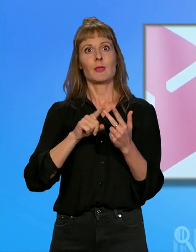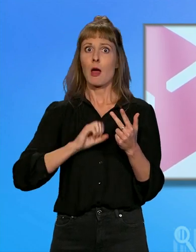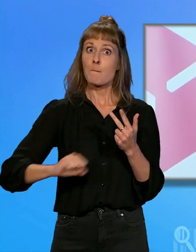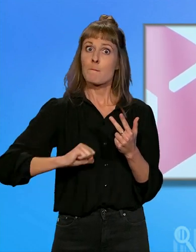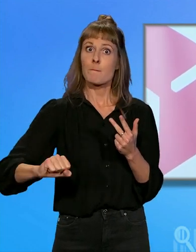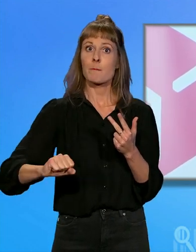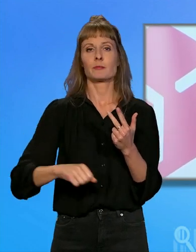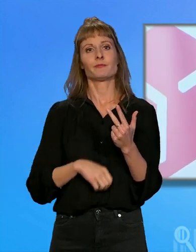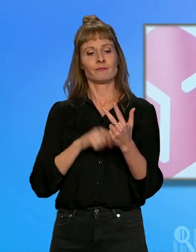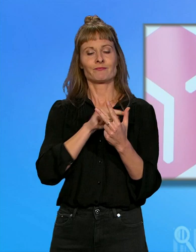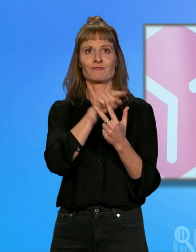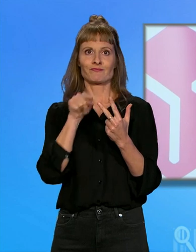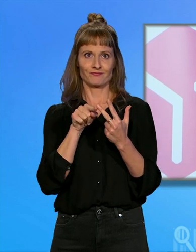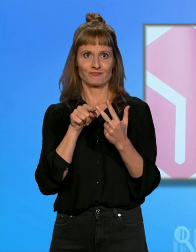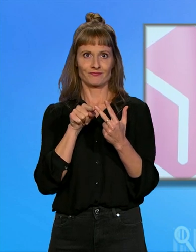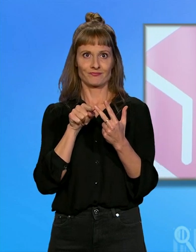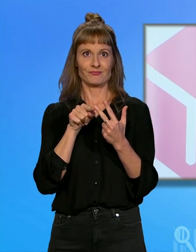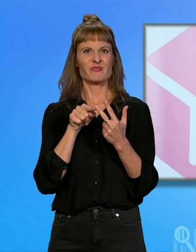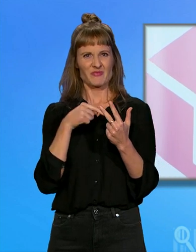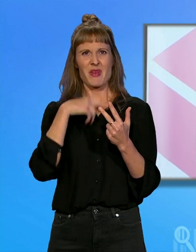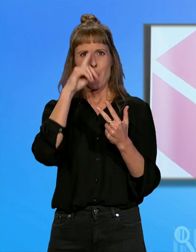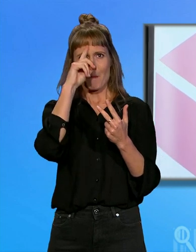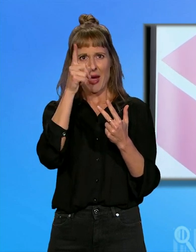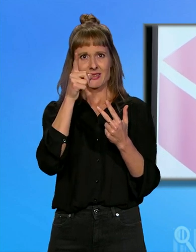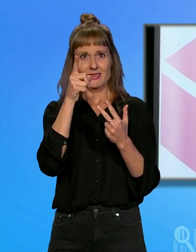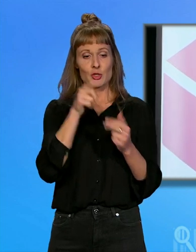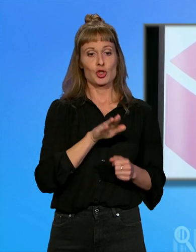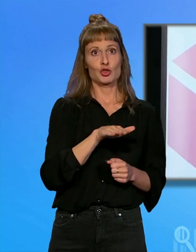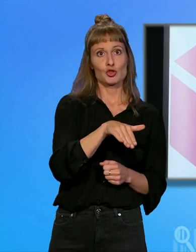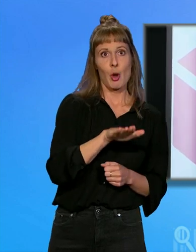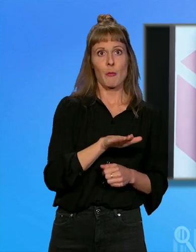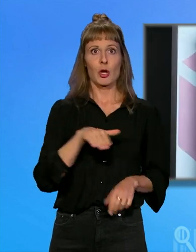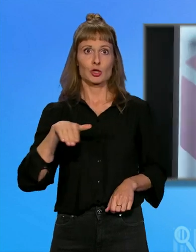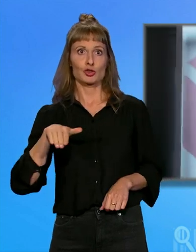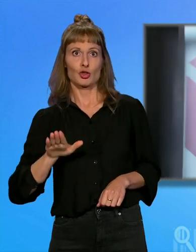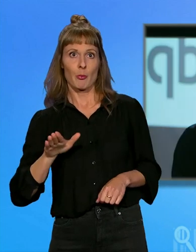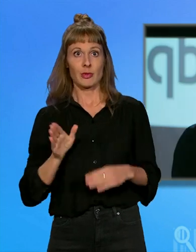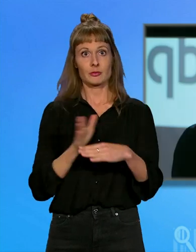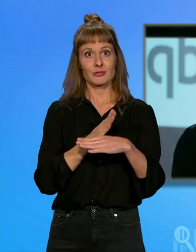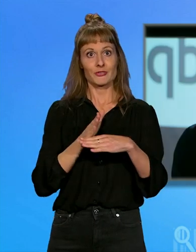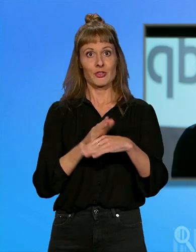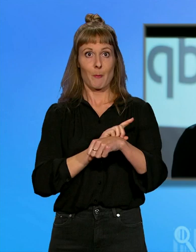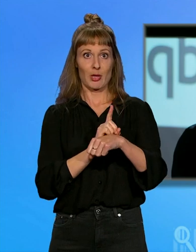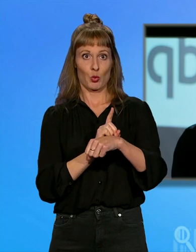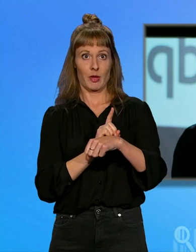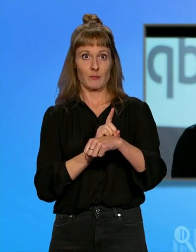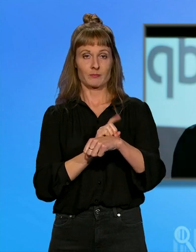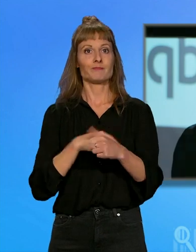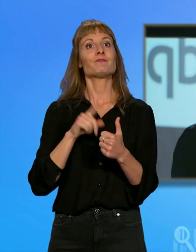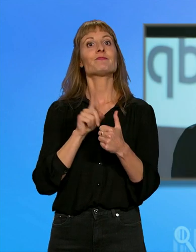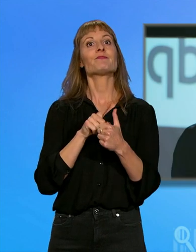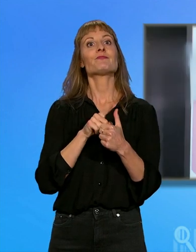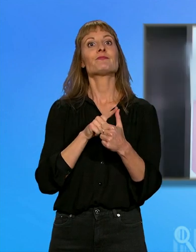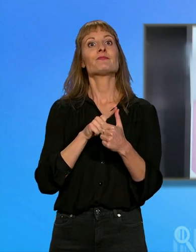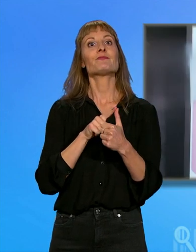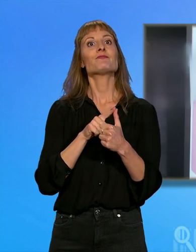Die 3 Stufen geben die Minuten an zwischen 2 Stopps. Slow ist sehr langsam, 3 Minuten